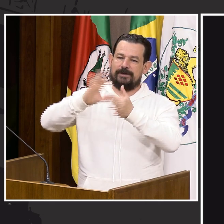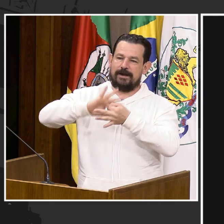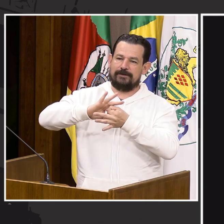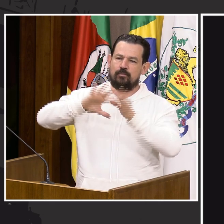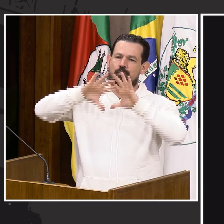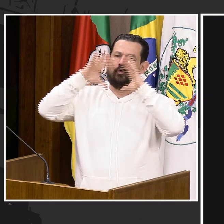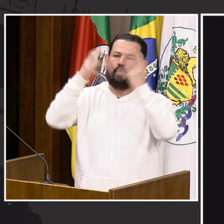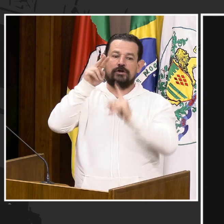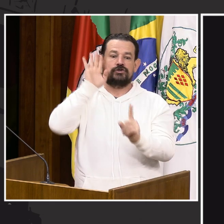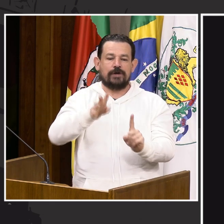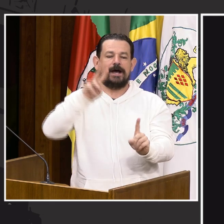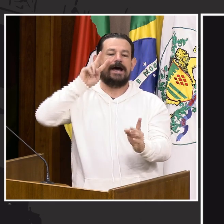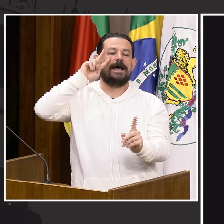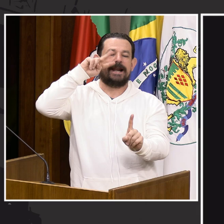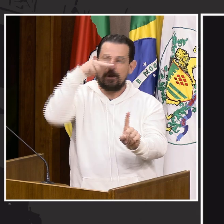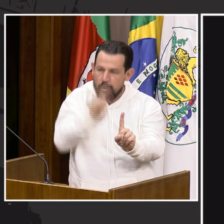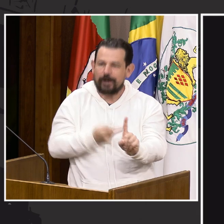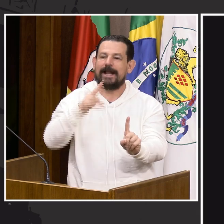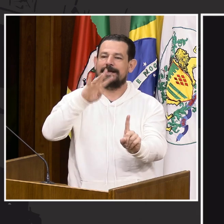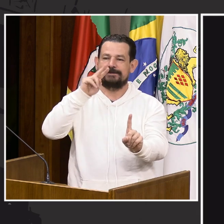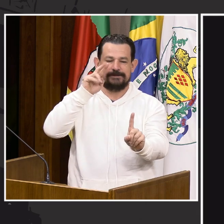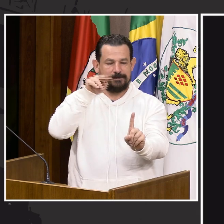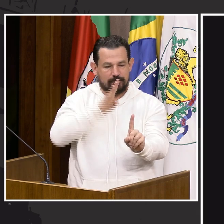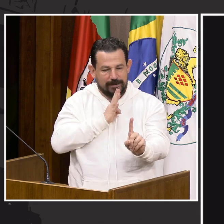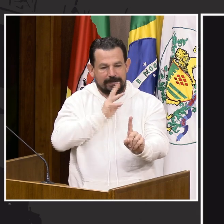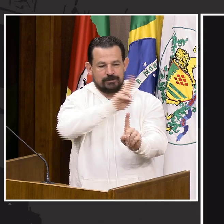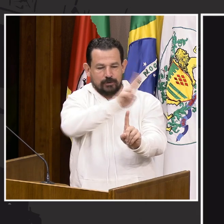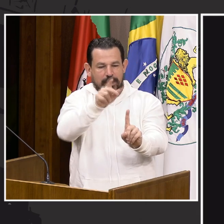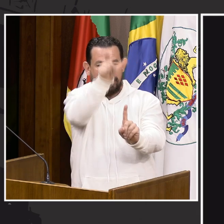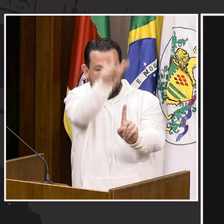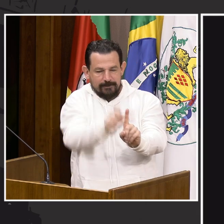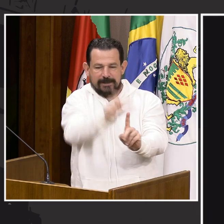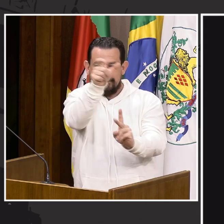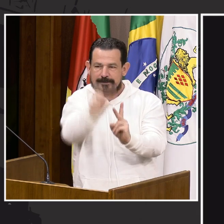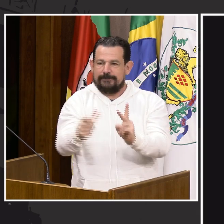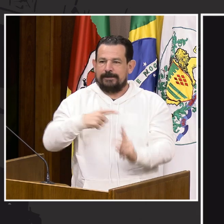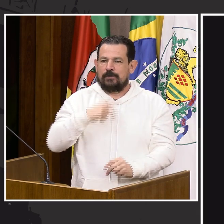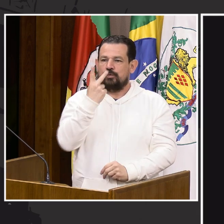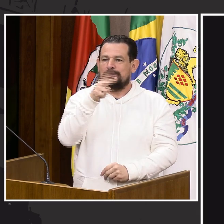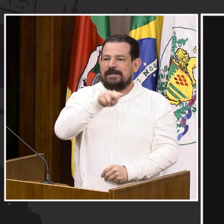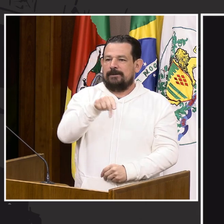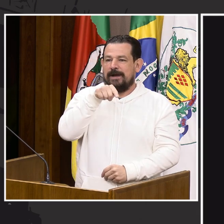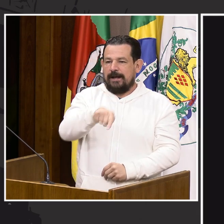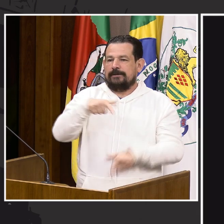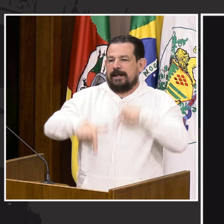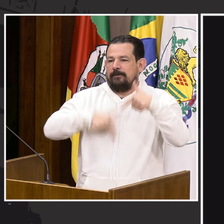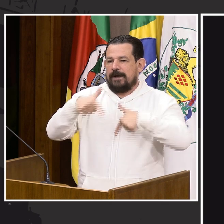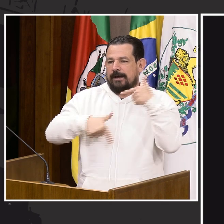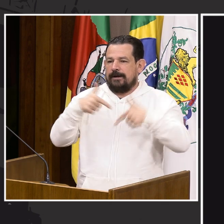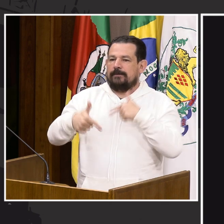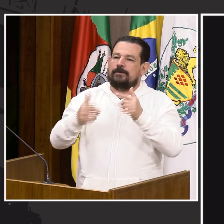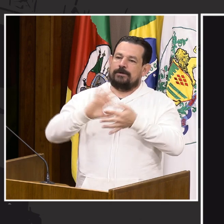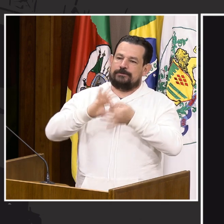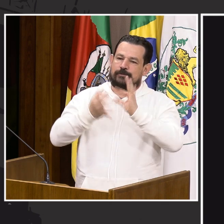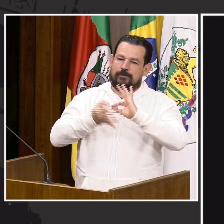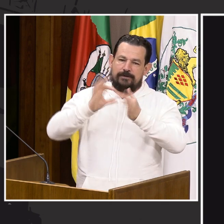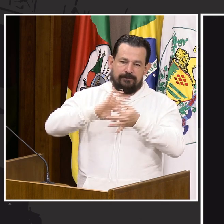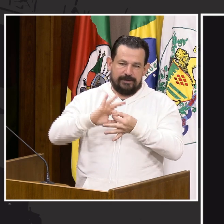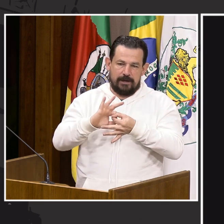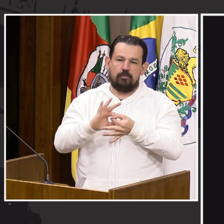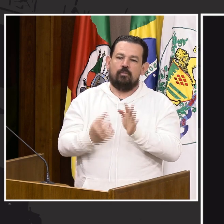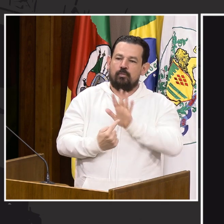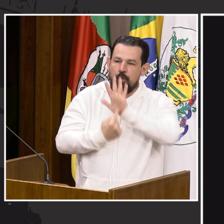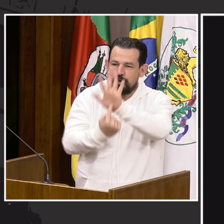Eles têm milhares de seguidores e aí já participaram das Surdo Olimpíadas e são pessoas muito famosas dentro da comunidade surda e dentro de